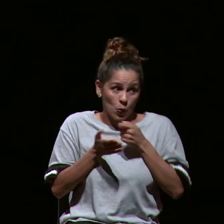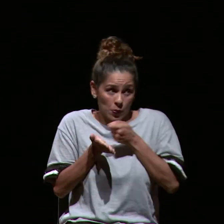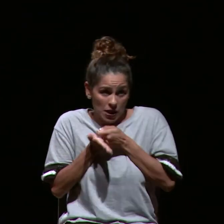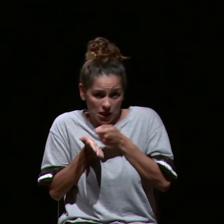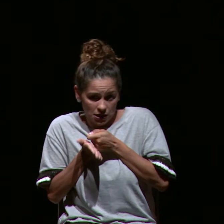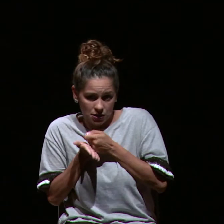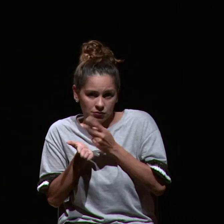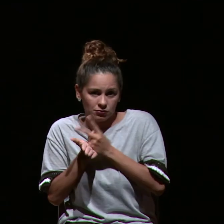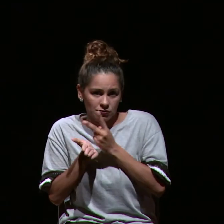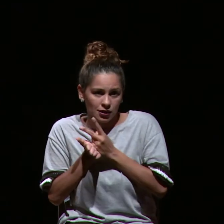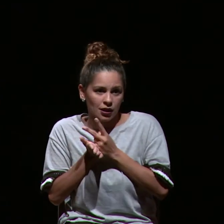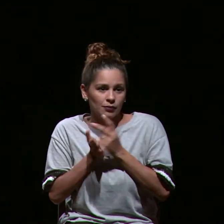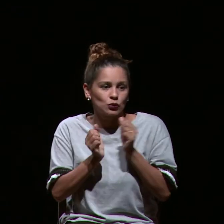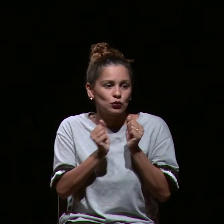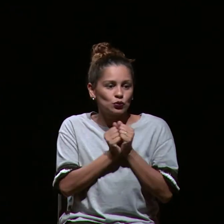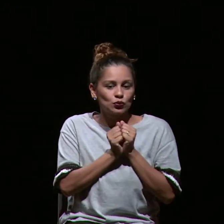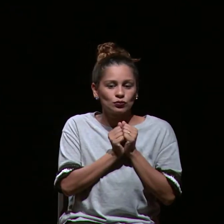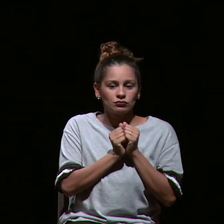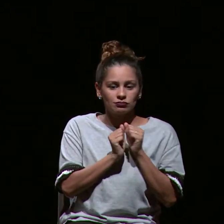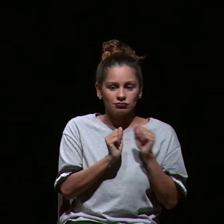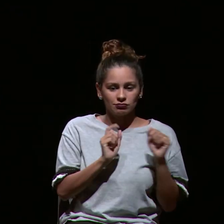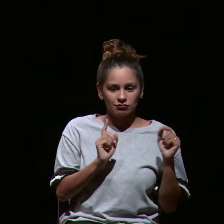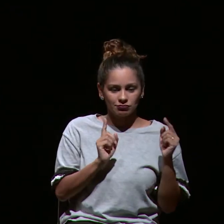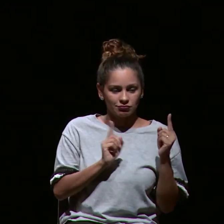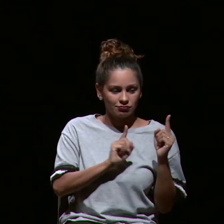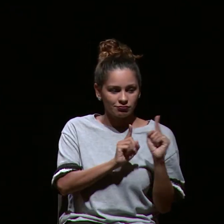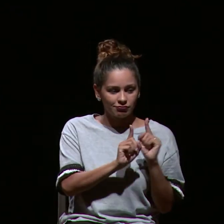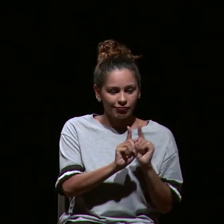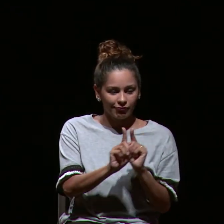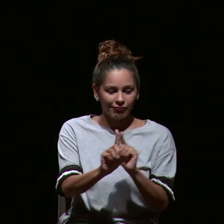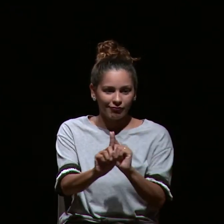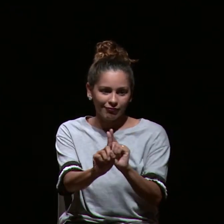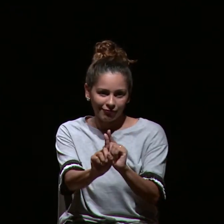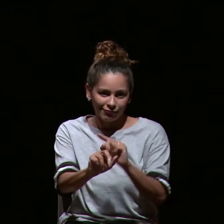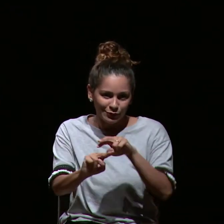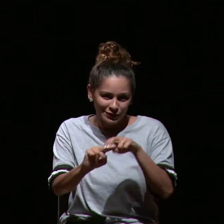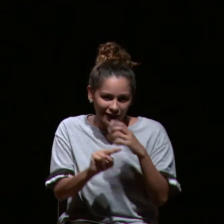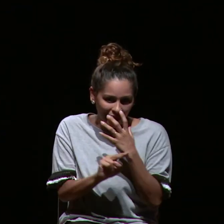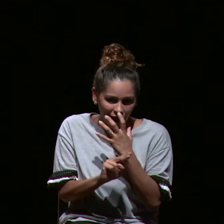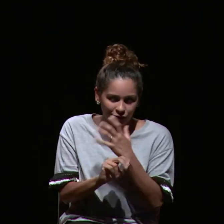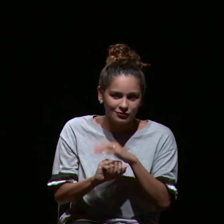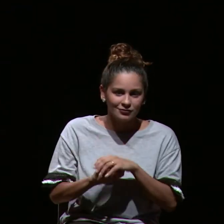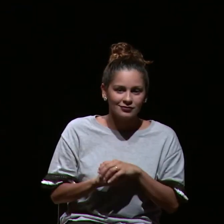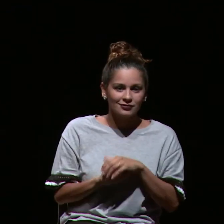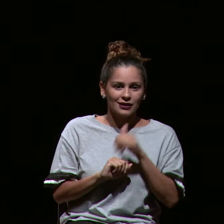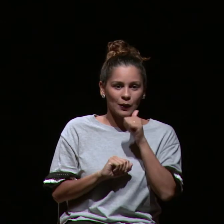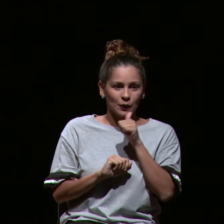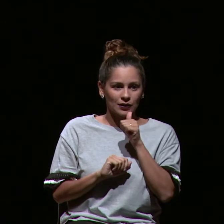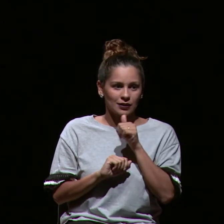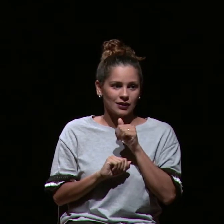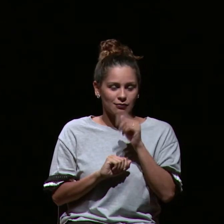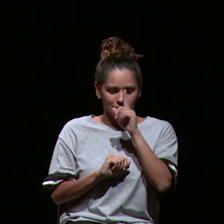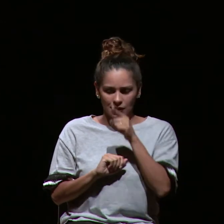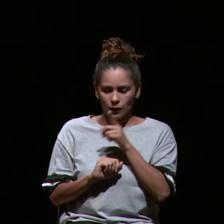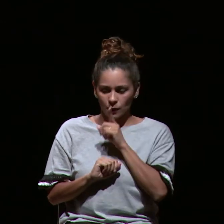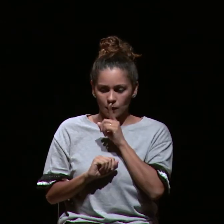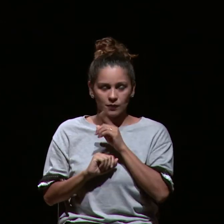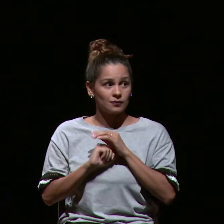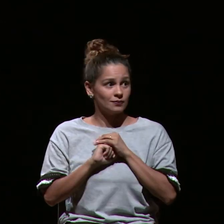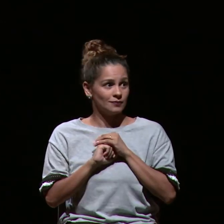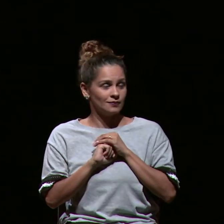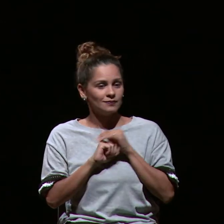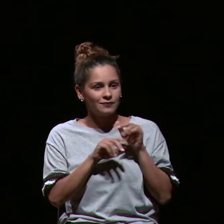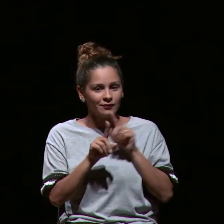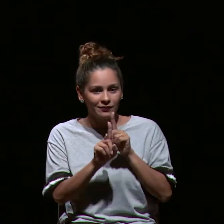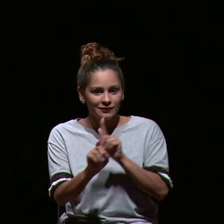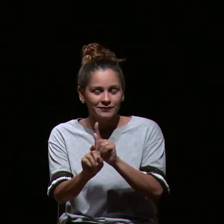aposentos, porque então eu ficava às portas, impedindo a entrada de outros, ou chamando quem ela chamasse, ou fazendo silêncio, se considerava que ela dormia.